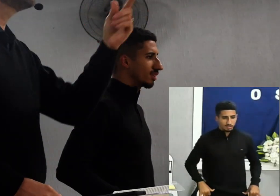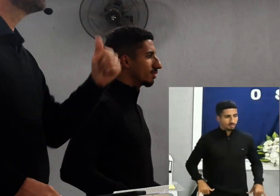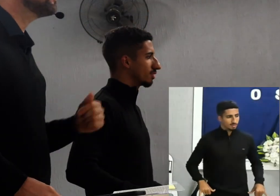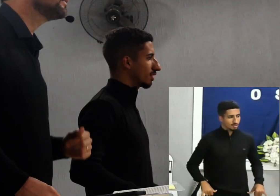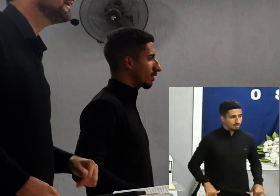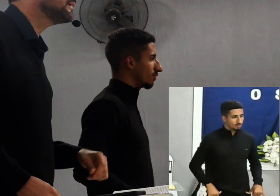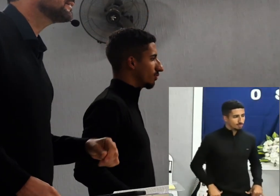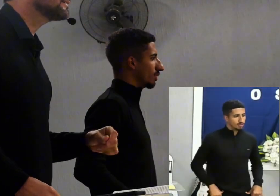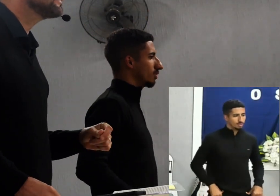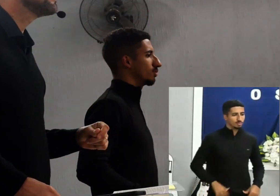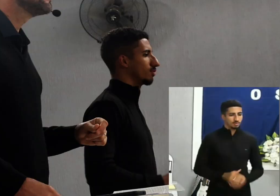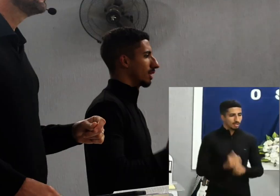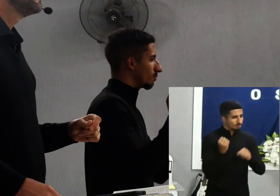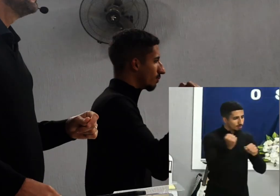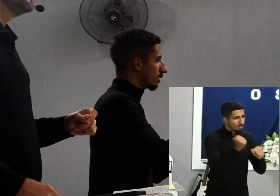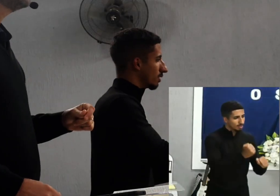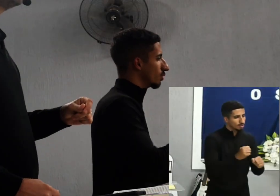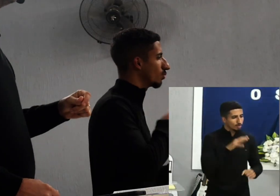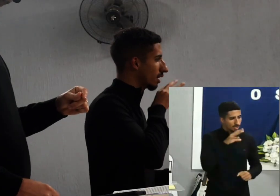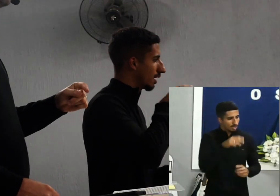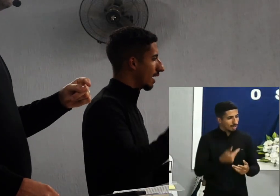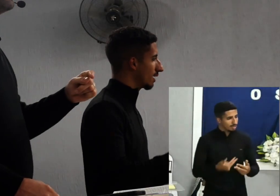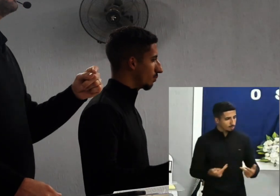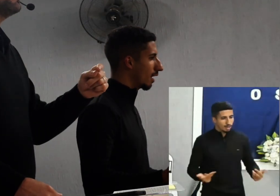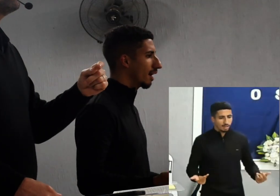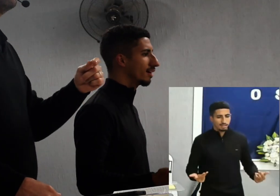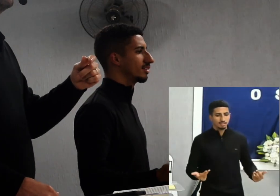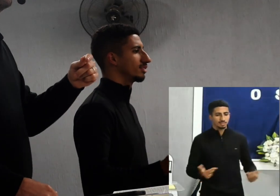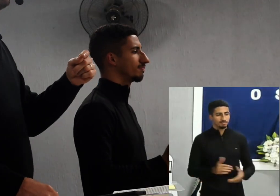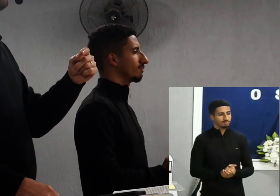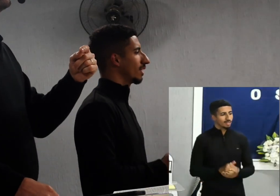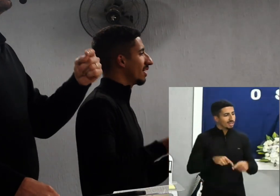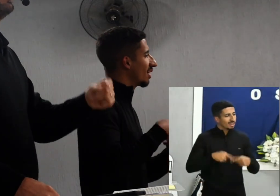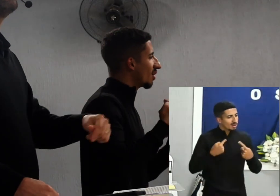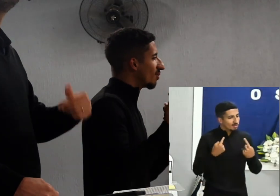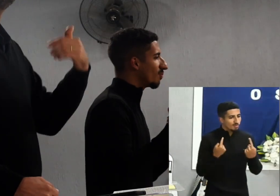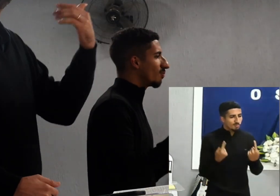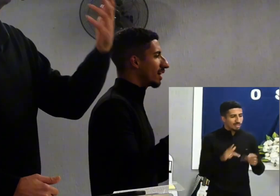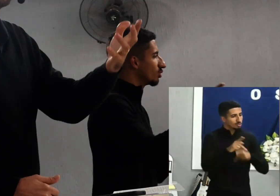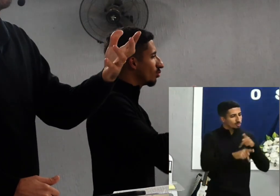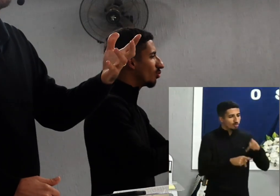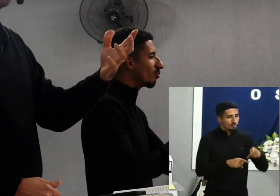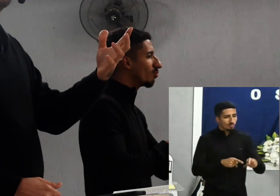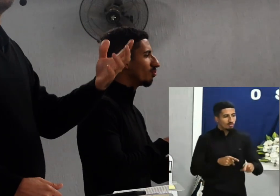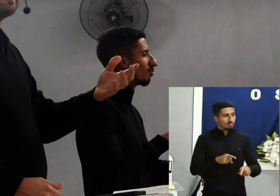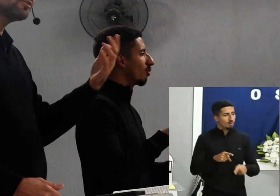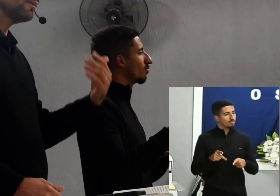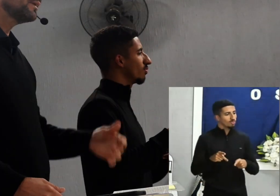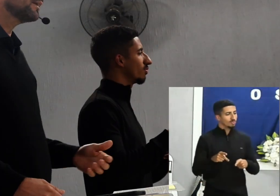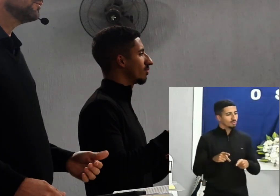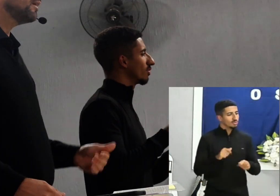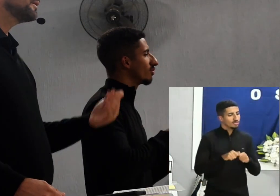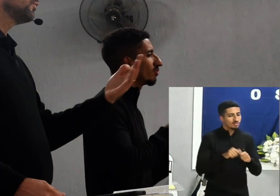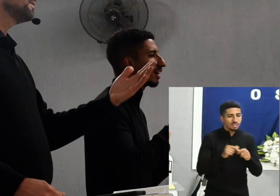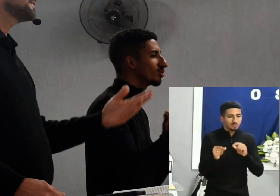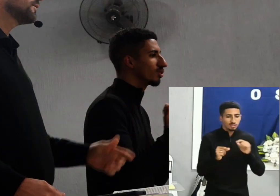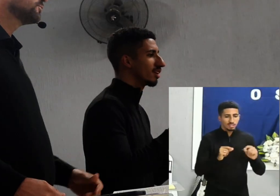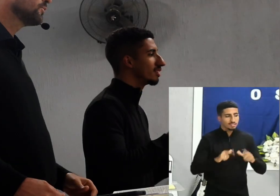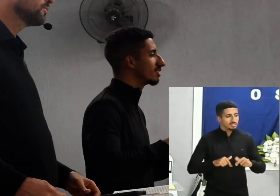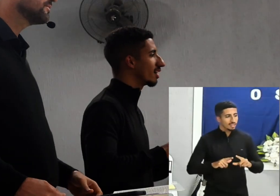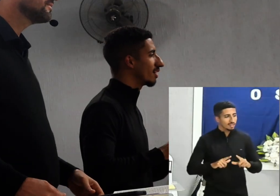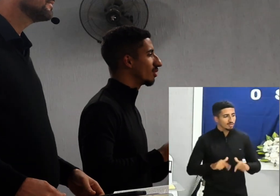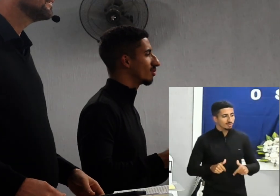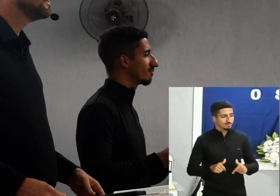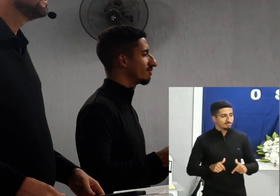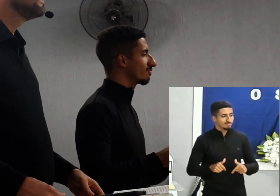decidem agir do jeito deles. Eles decidem fabricar um Deus. E eles fabricam o bezerro